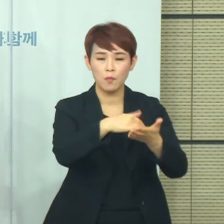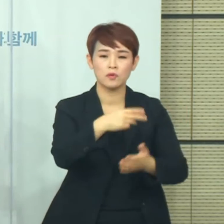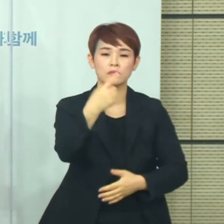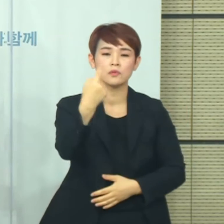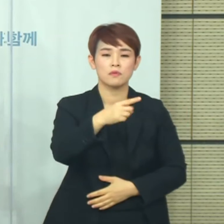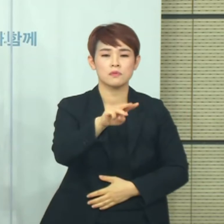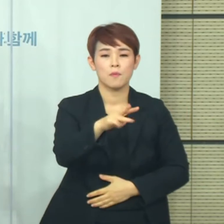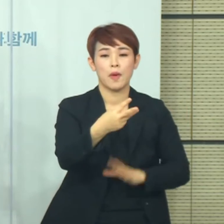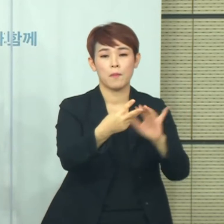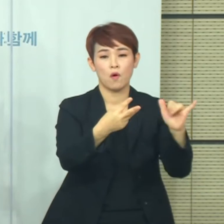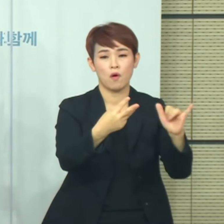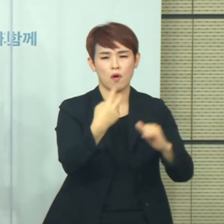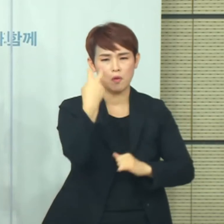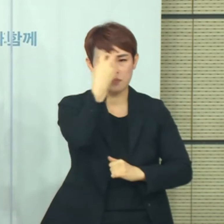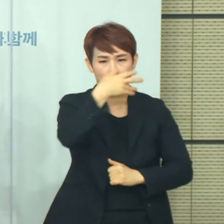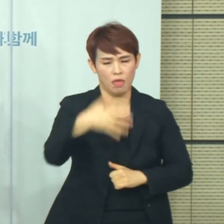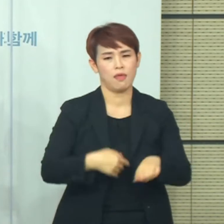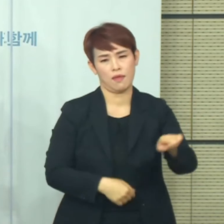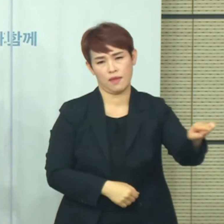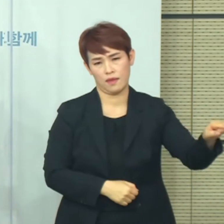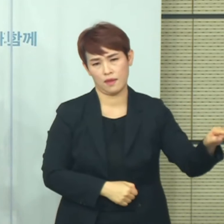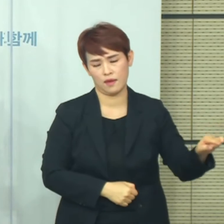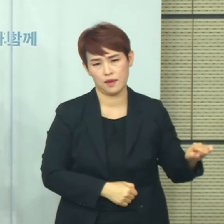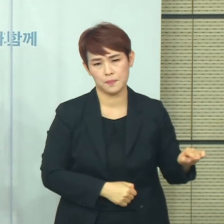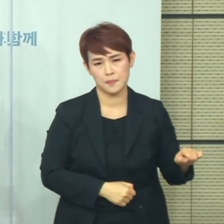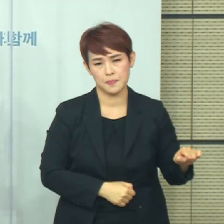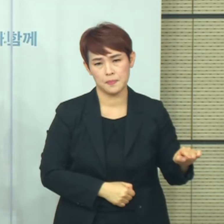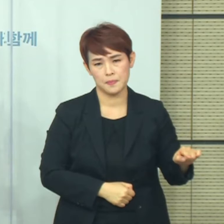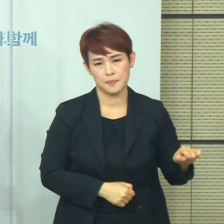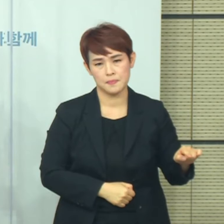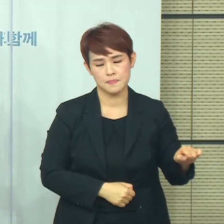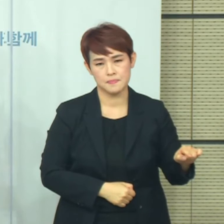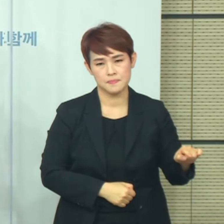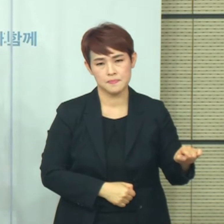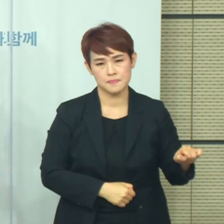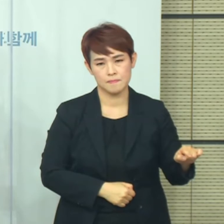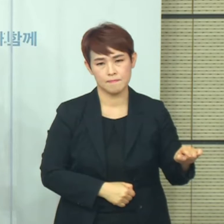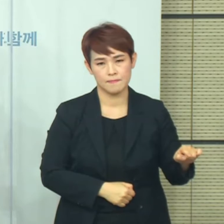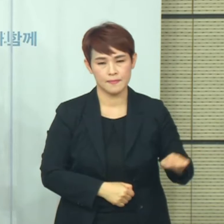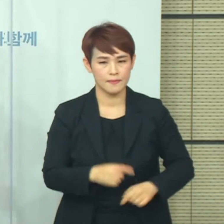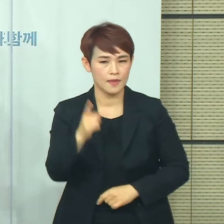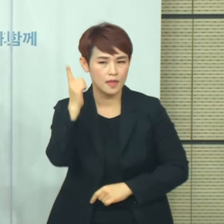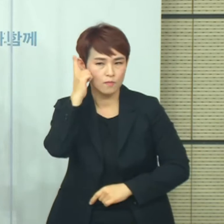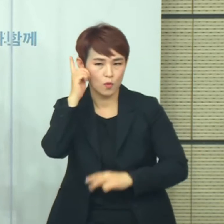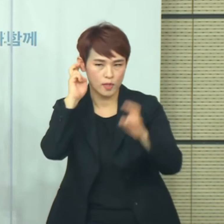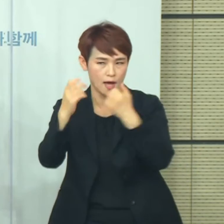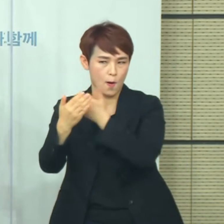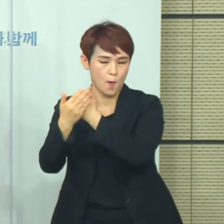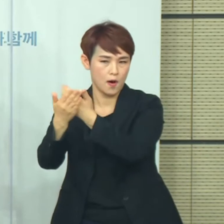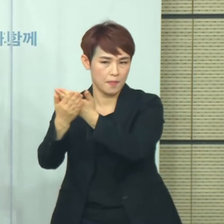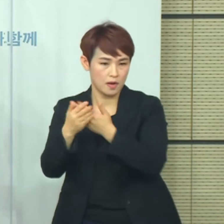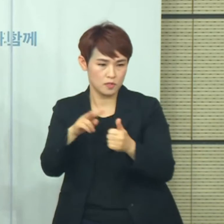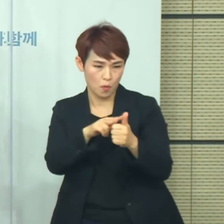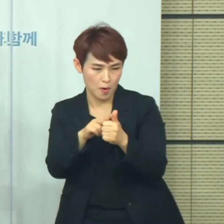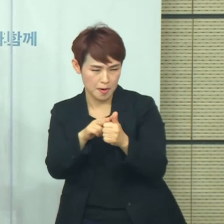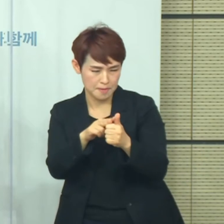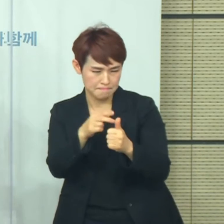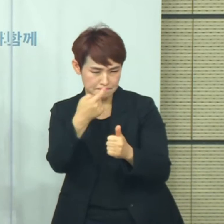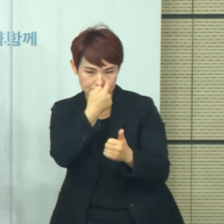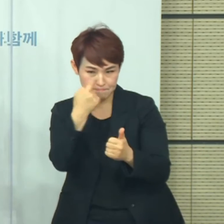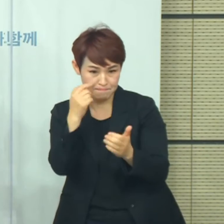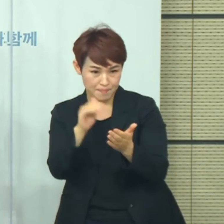명이 아직까지 검사를 받지 않은 상황입니다. 이들에 대해서는 이동통신사 협조를 통해 위치 정보를